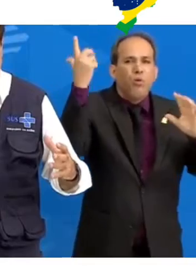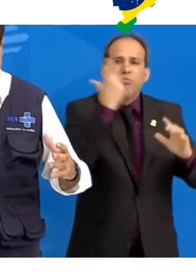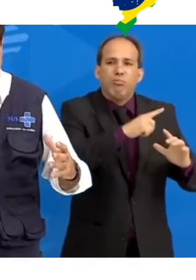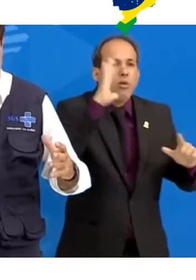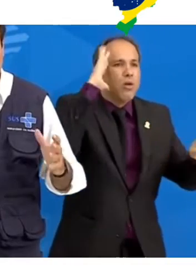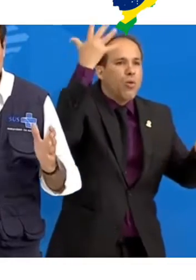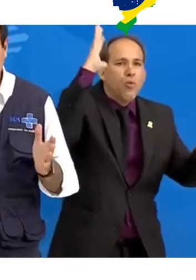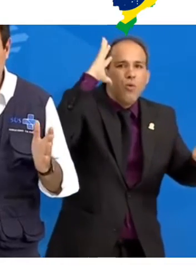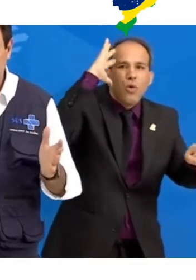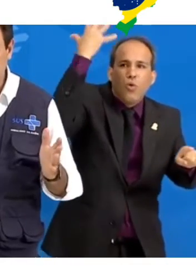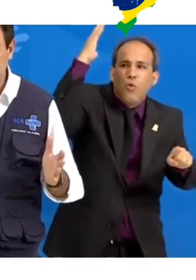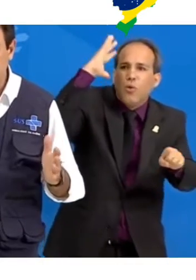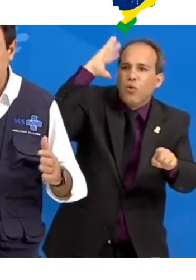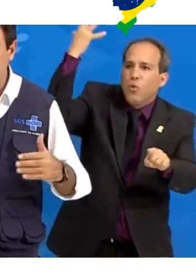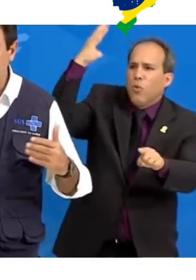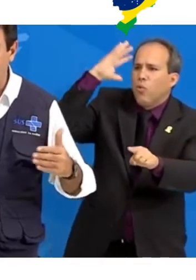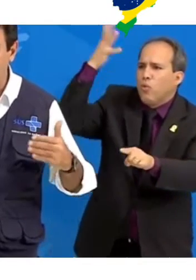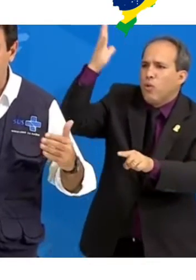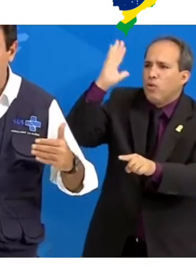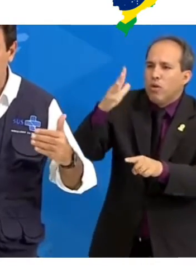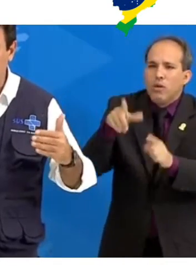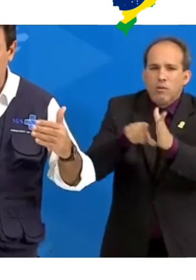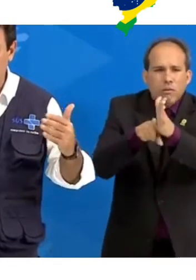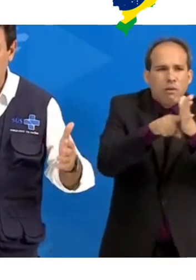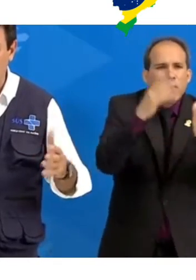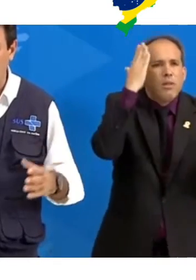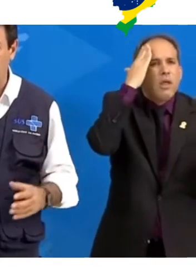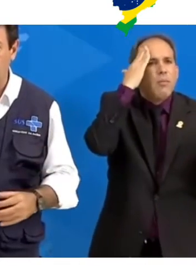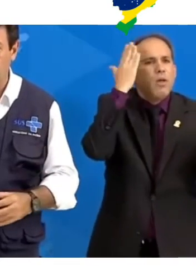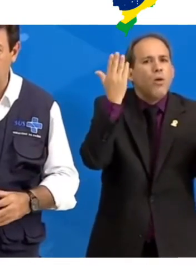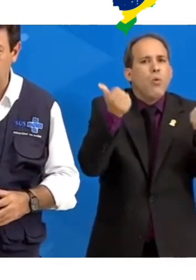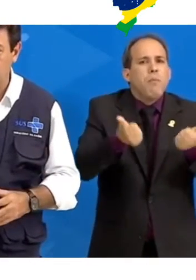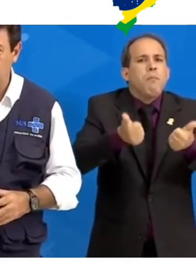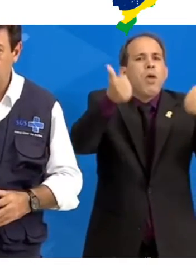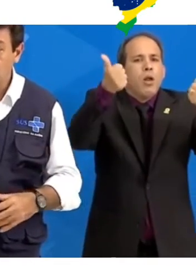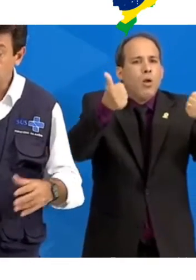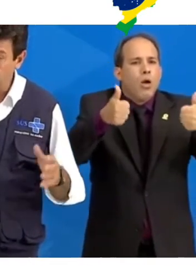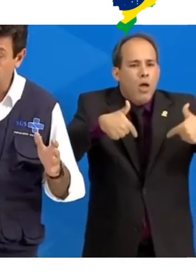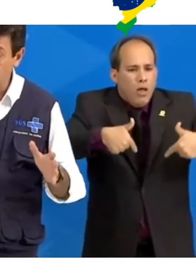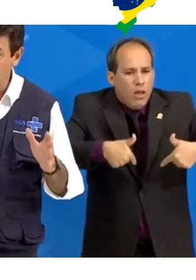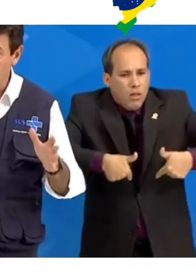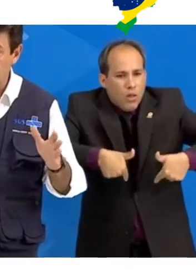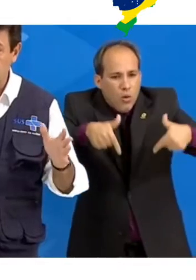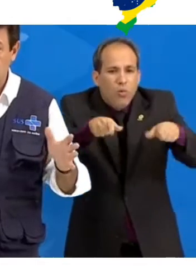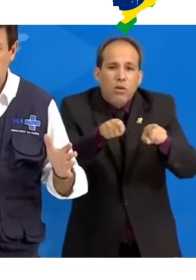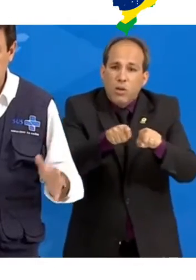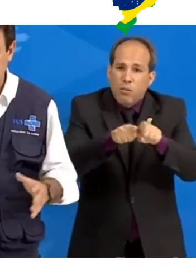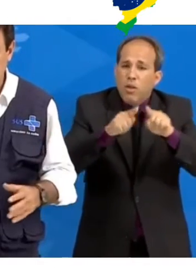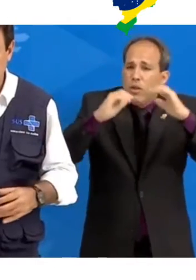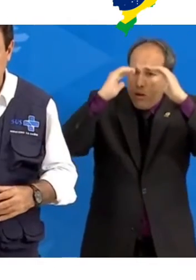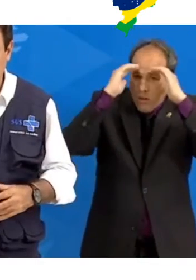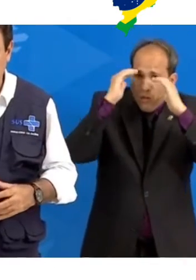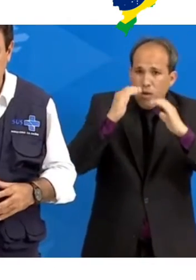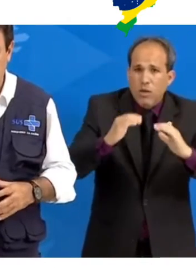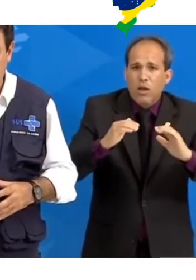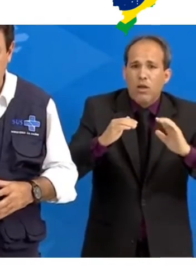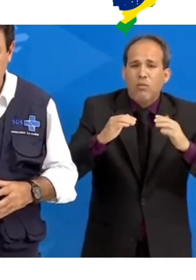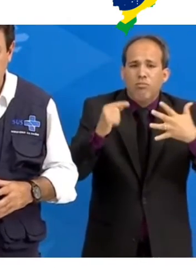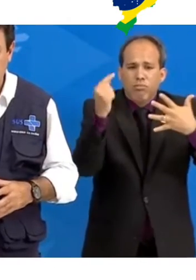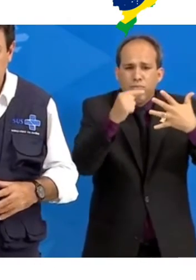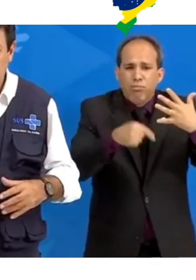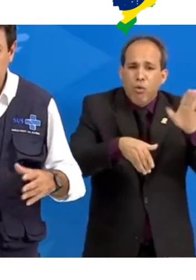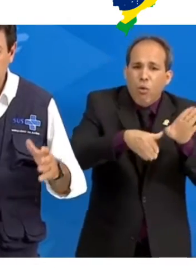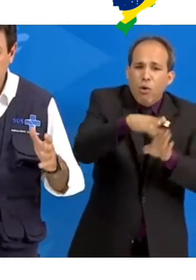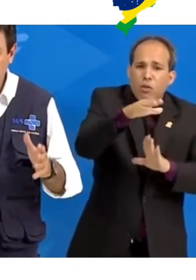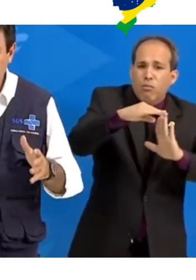aparecendo, nós vamos medindo, vamos sabendo melhor o comportamento, respeitamos as medidas que foram